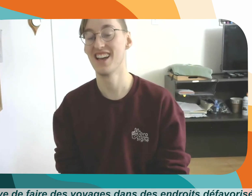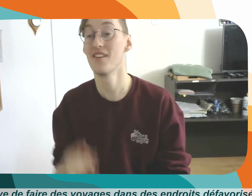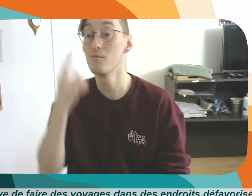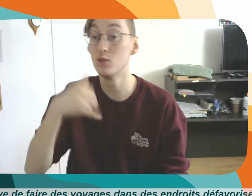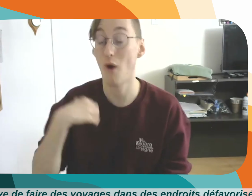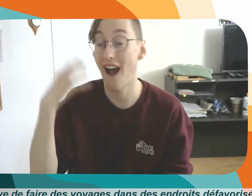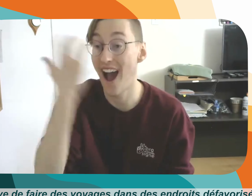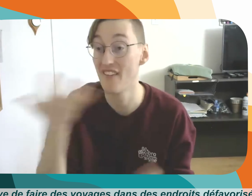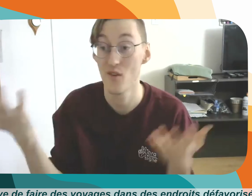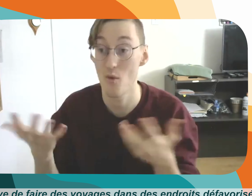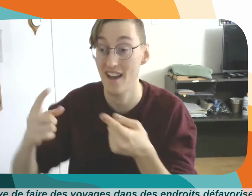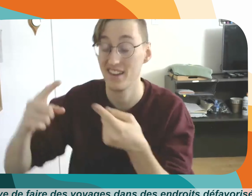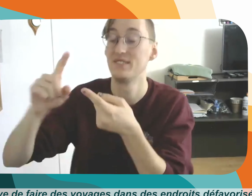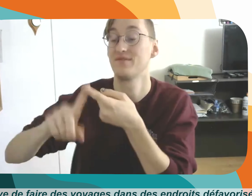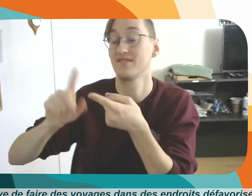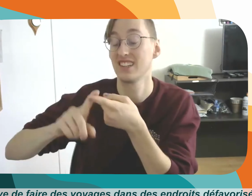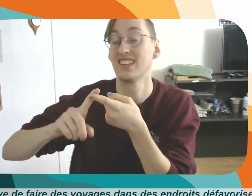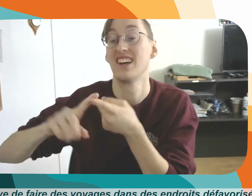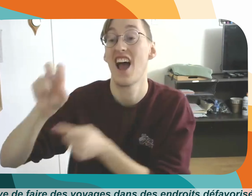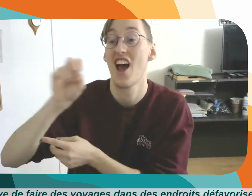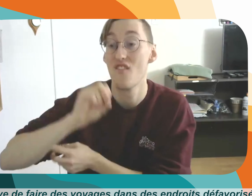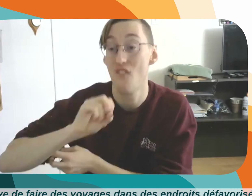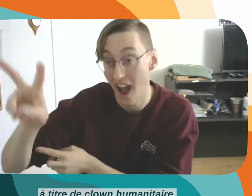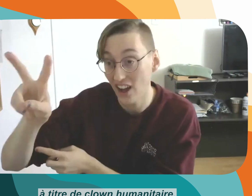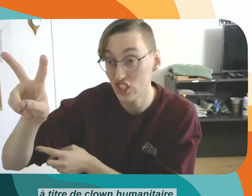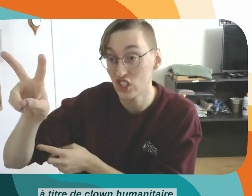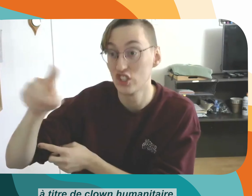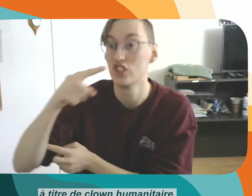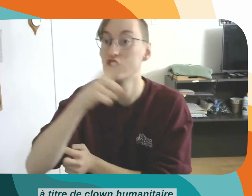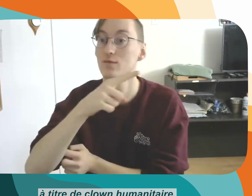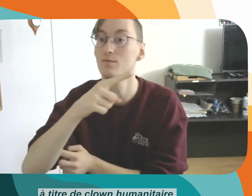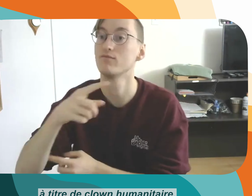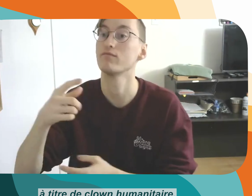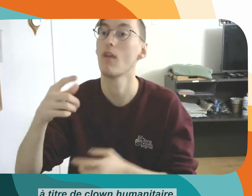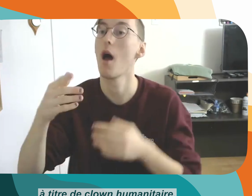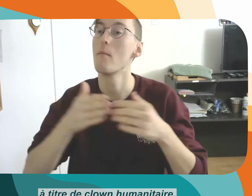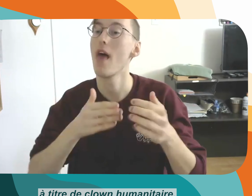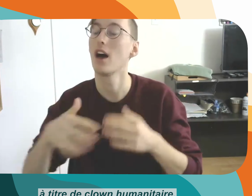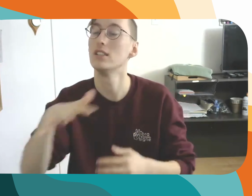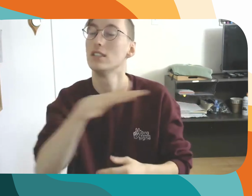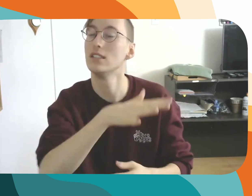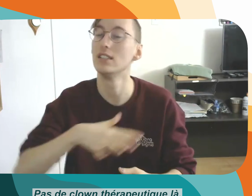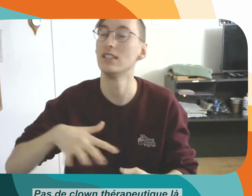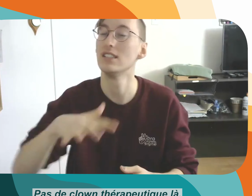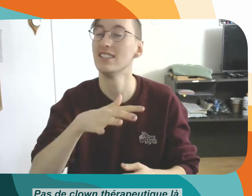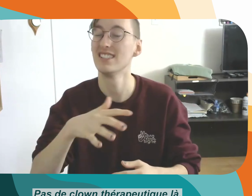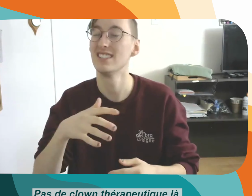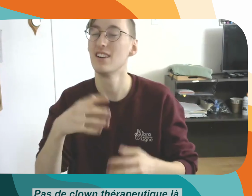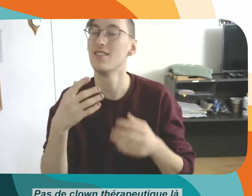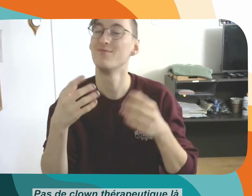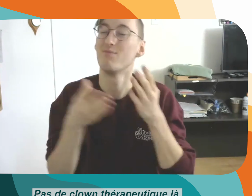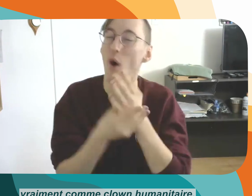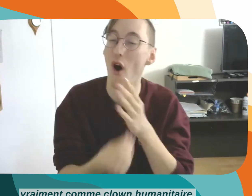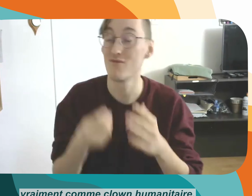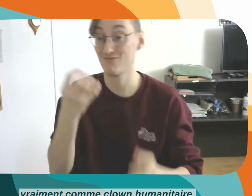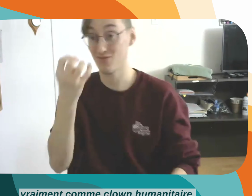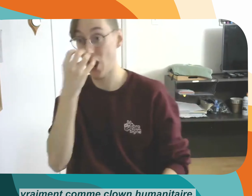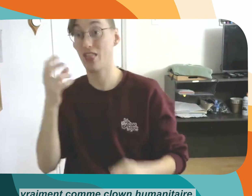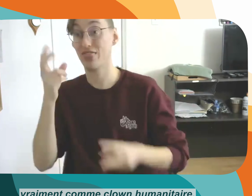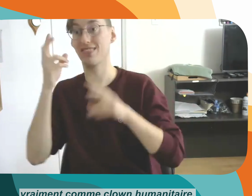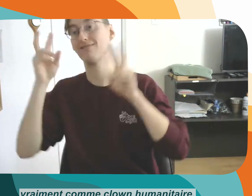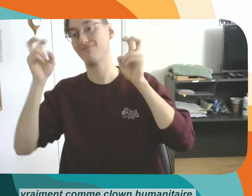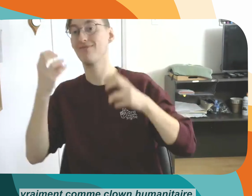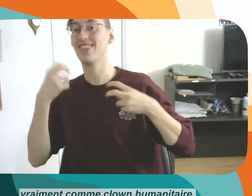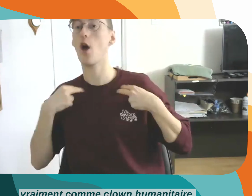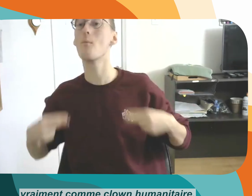Moi, je rêve de faire des voyages dans des endroits défavorisés à titre de clown humanitaire. Pas de clown thérapeutique, là. Vraiment